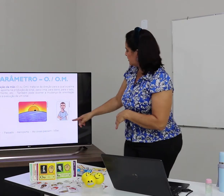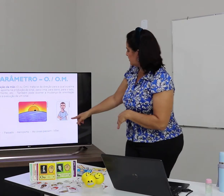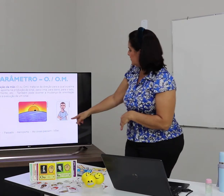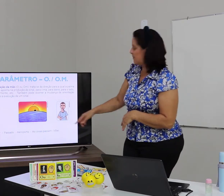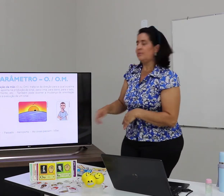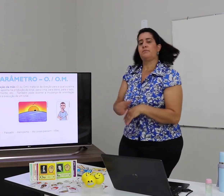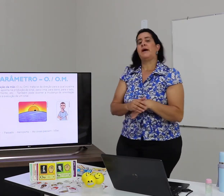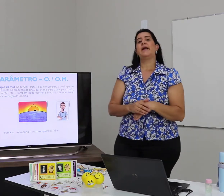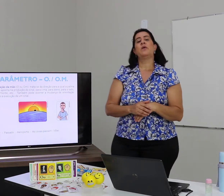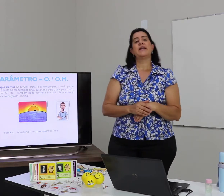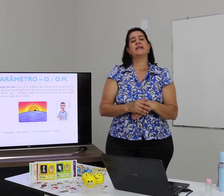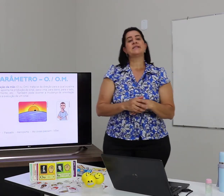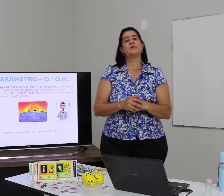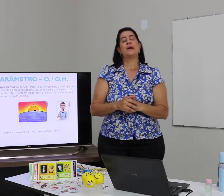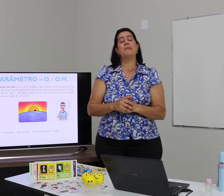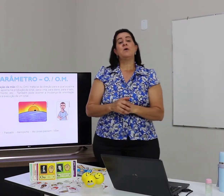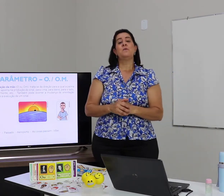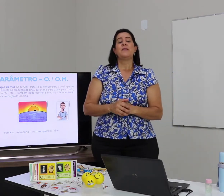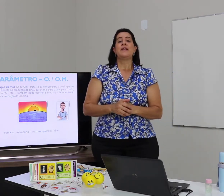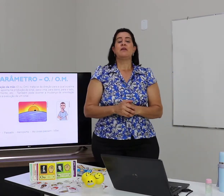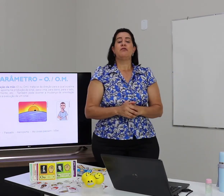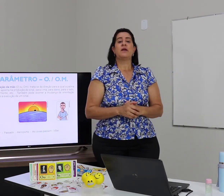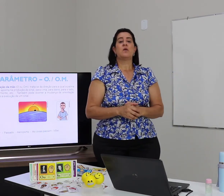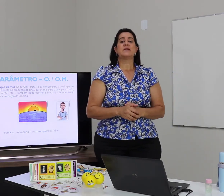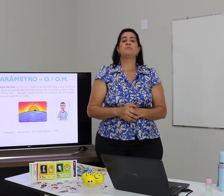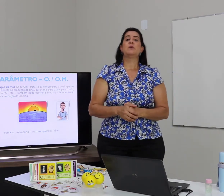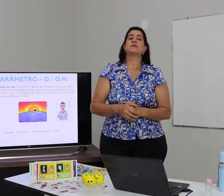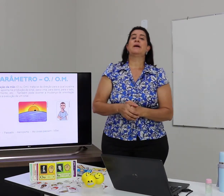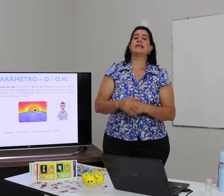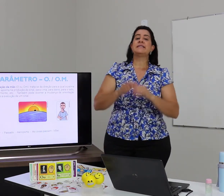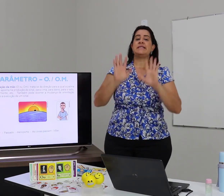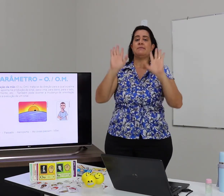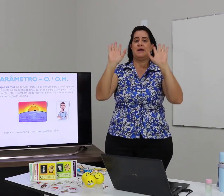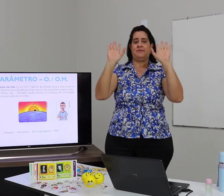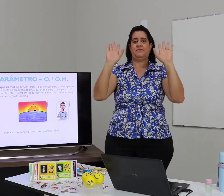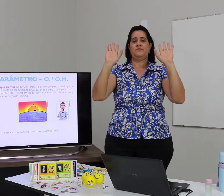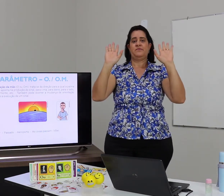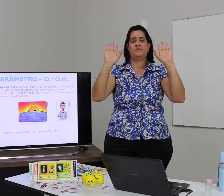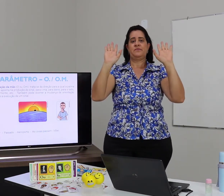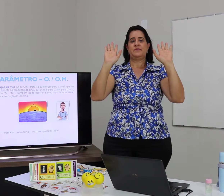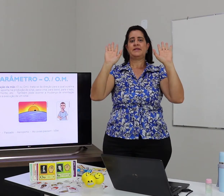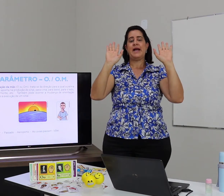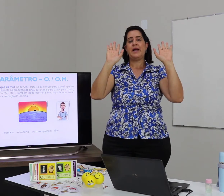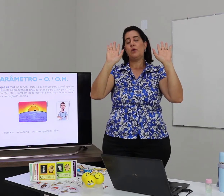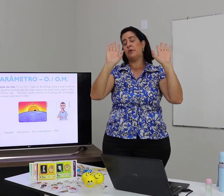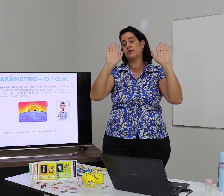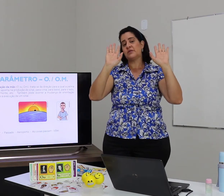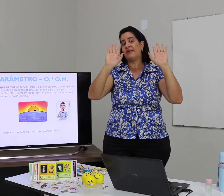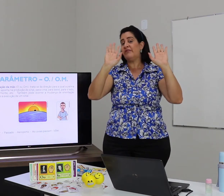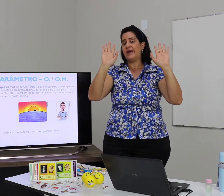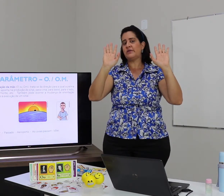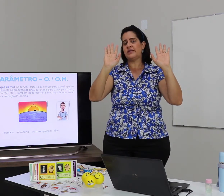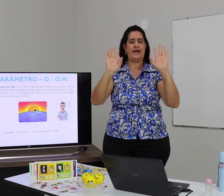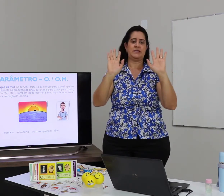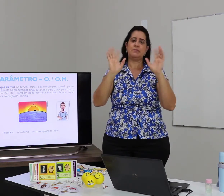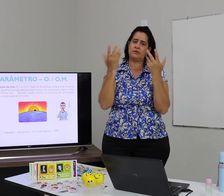vamos para a orientação da mão, que fica com as palmas para cima. tá? Eu posso usar vários sinais, mas eu